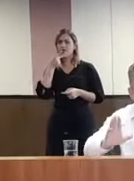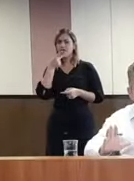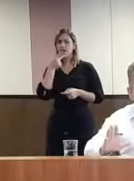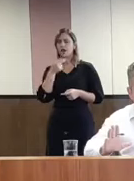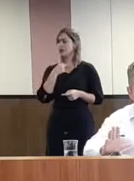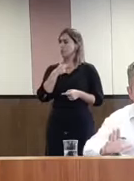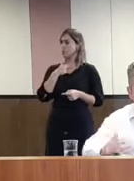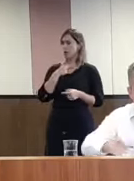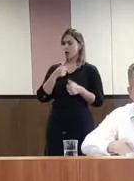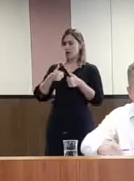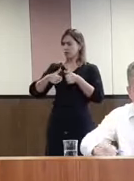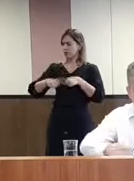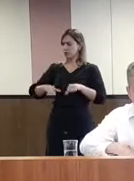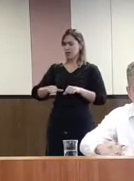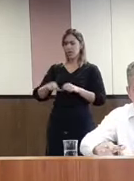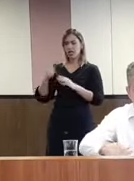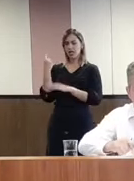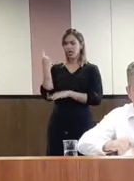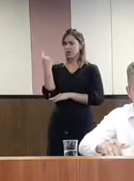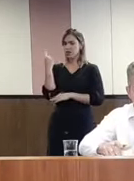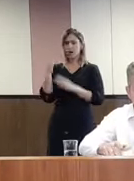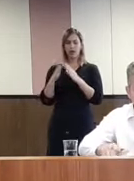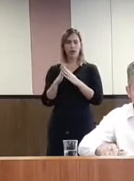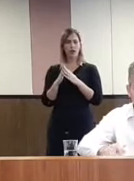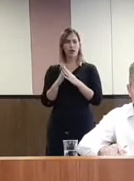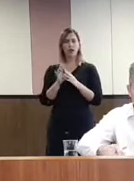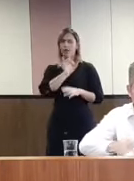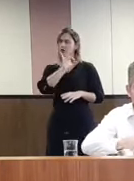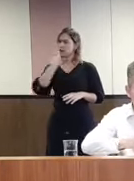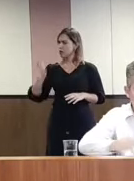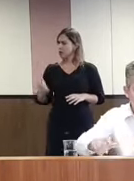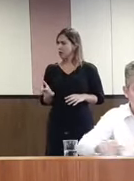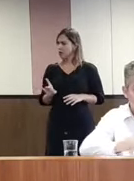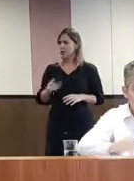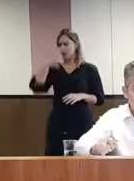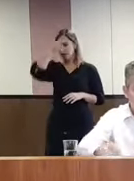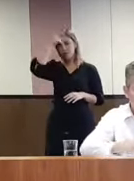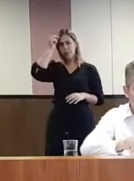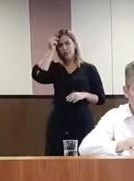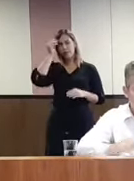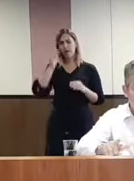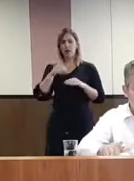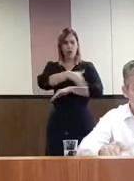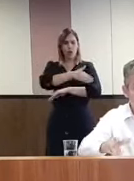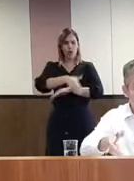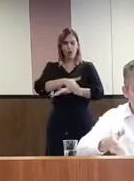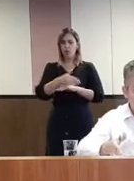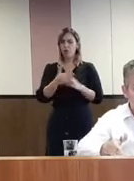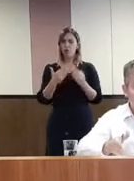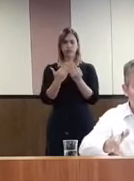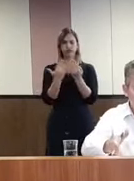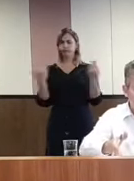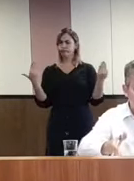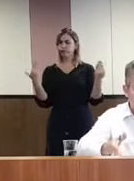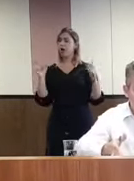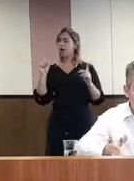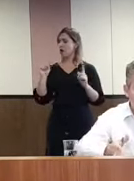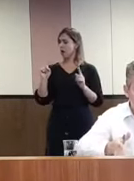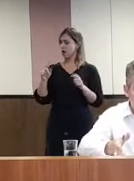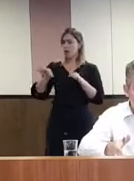30 casos. Está aqui confirmado 30 casos na minha cidade, eu quero fechar, bloquear, decretar a quarentena. Ok, ele